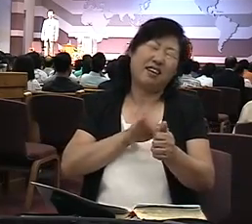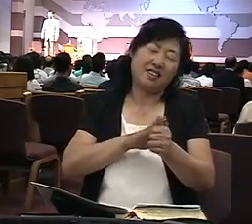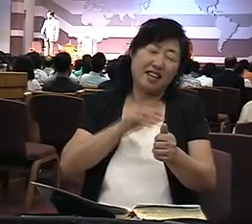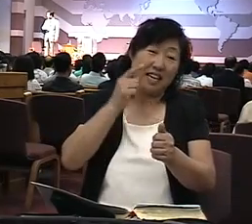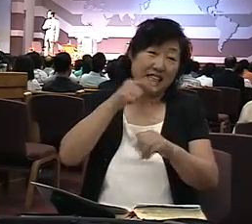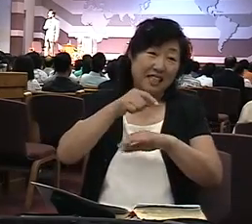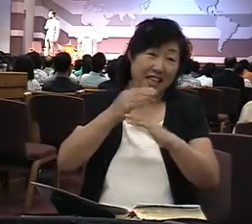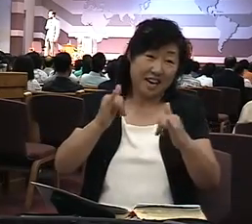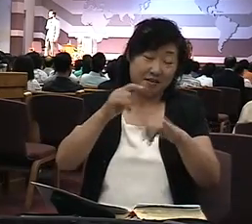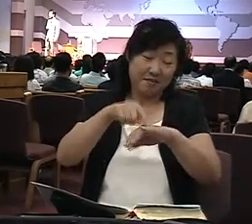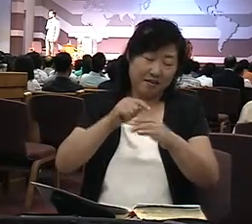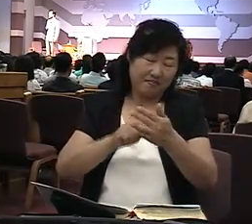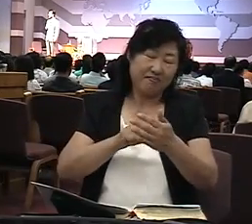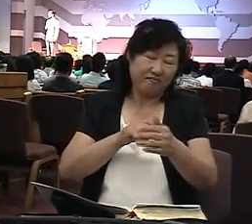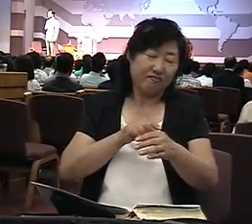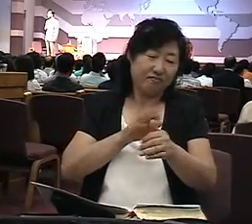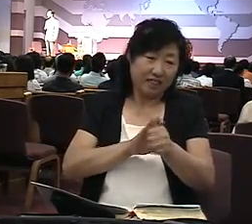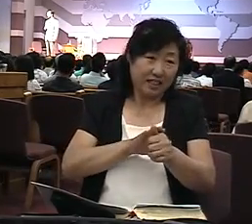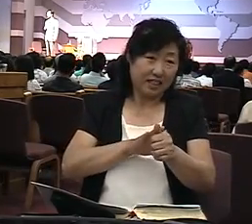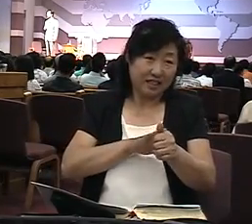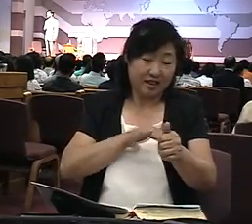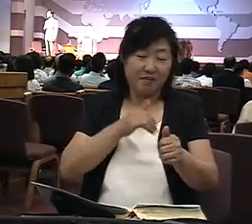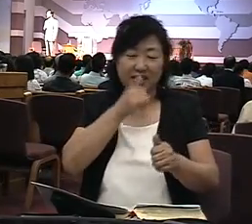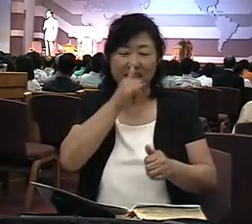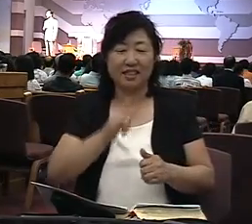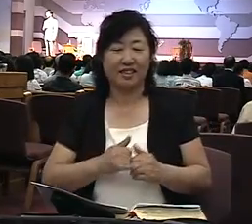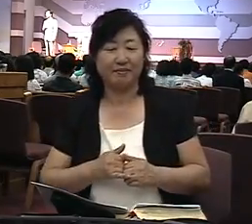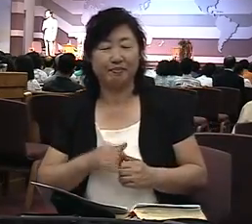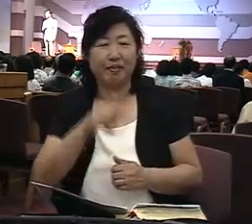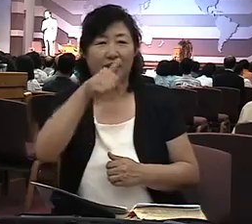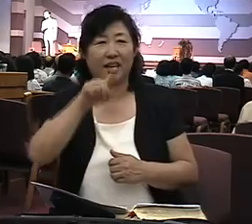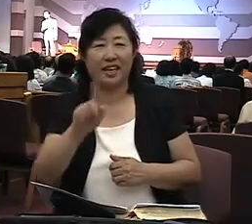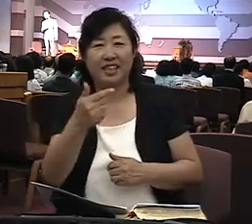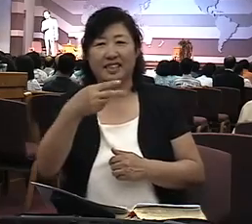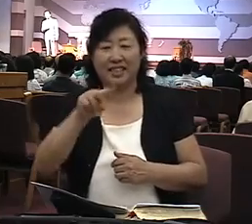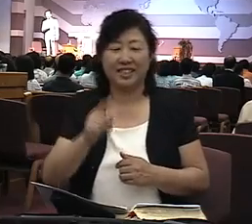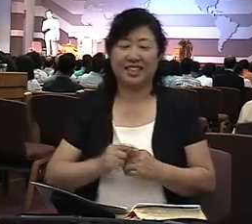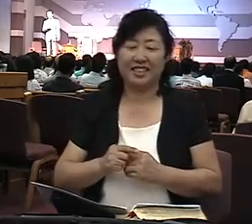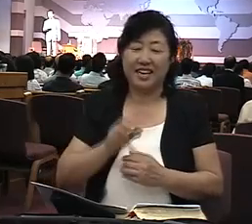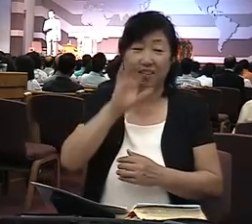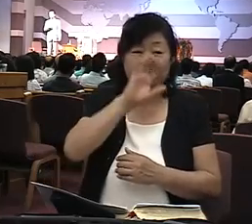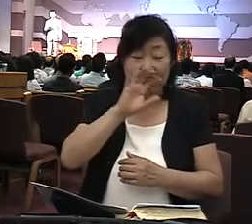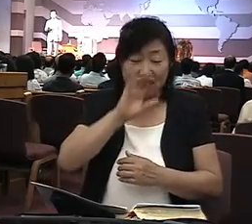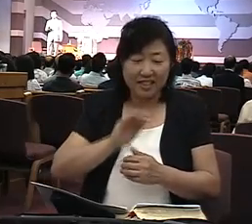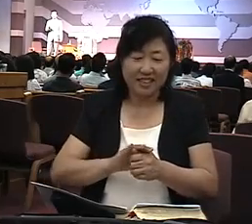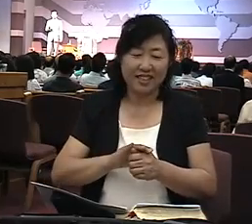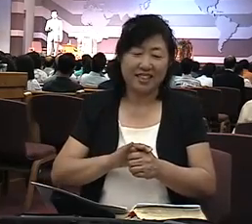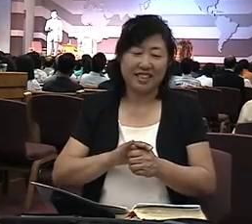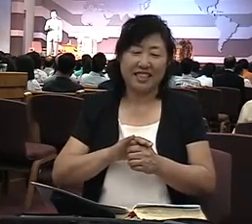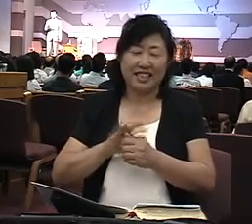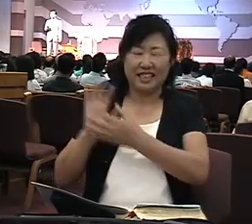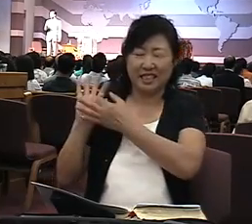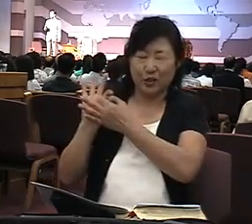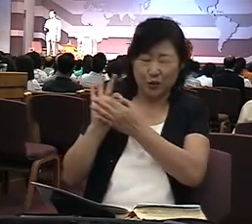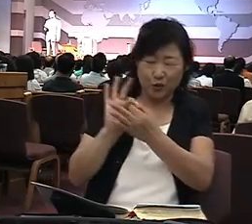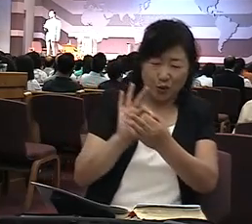참 감사하더라고요. 사람이. 그래서 이 훈련이 지속되지 않으면 이 간사병에 걸릴